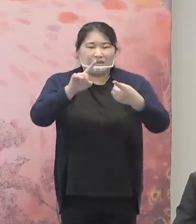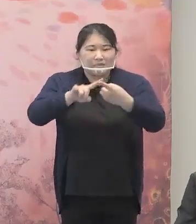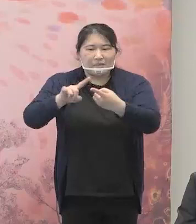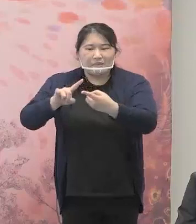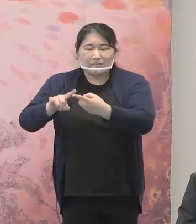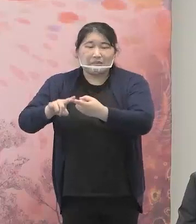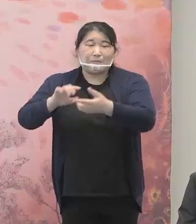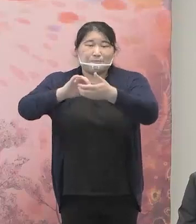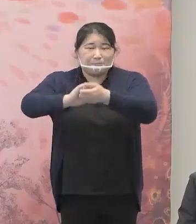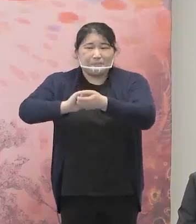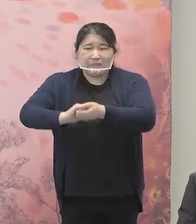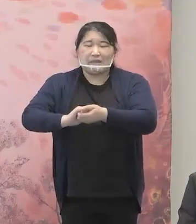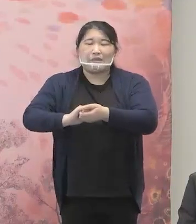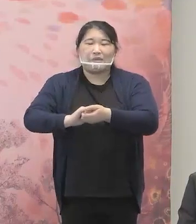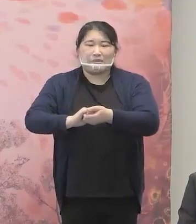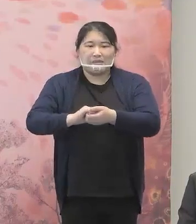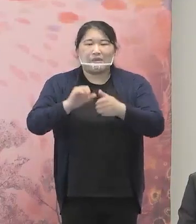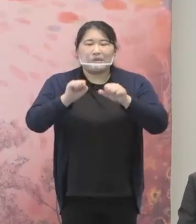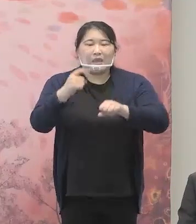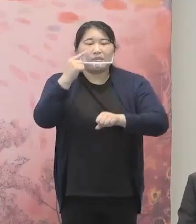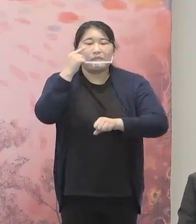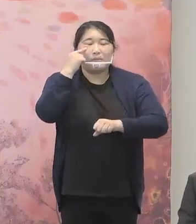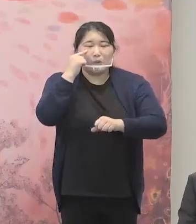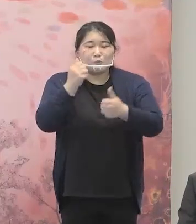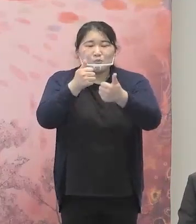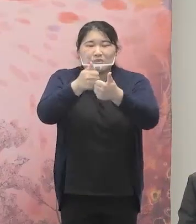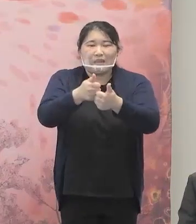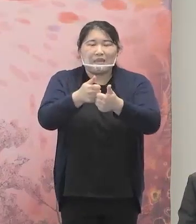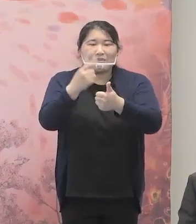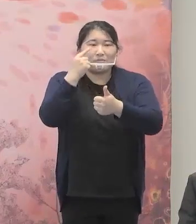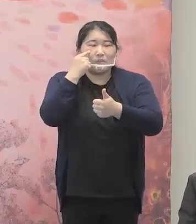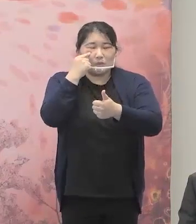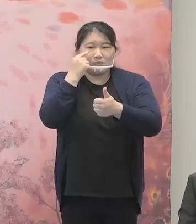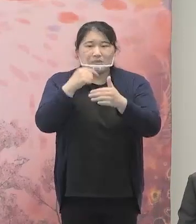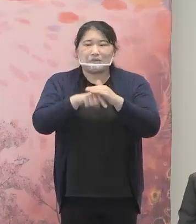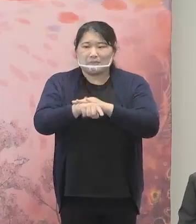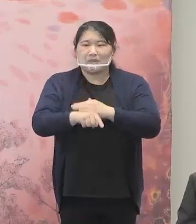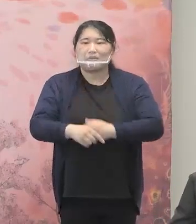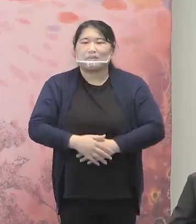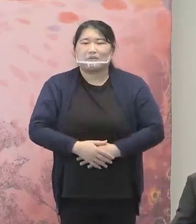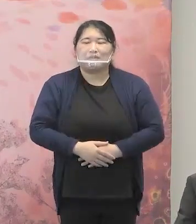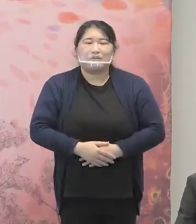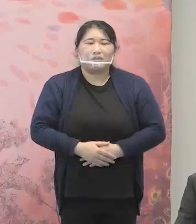していくという形でちょっとチャレンジをしてみようということでの